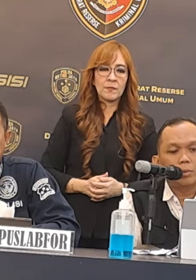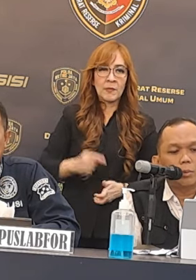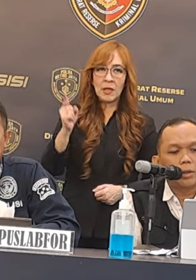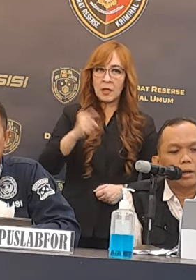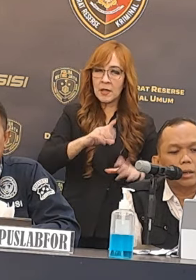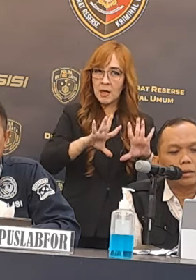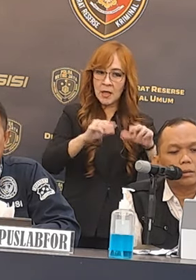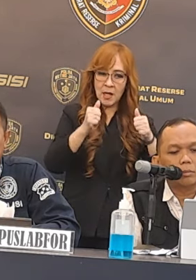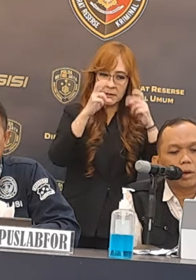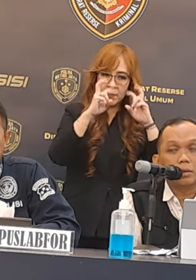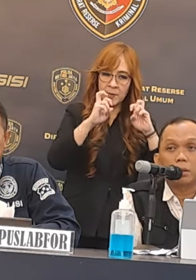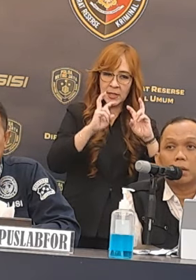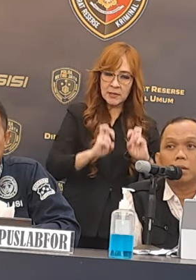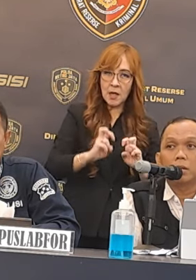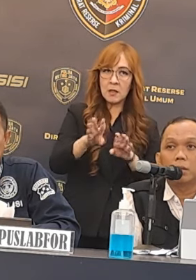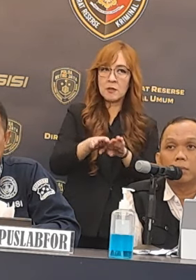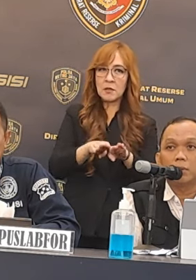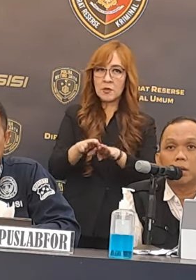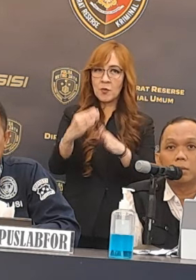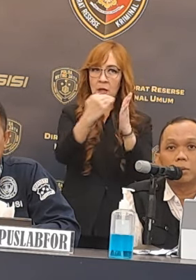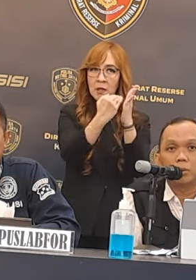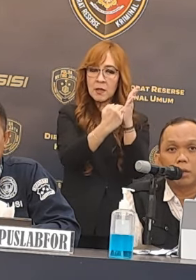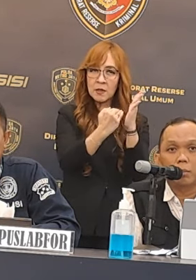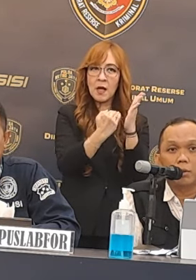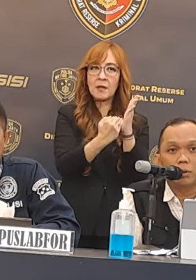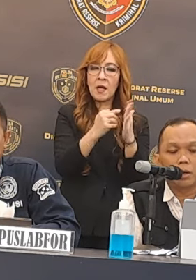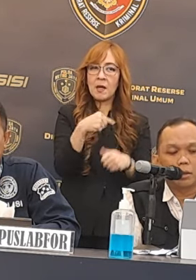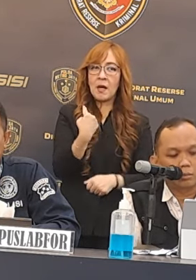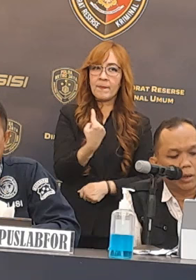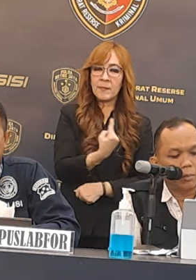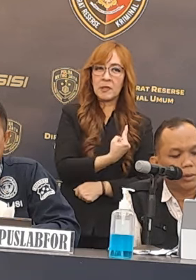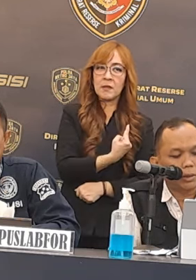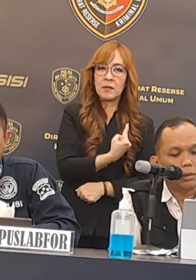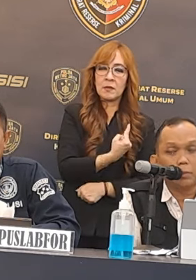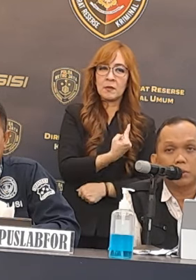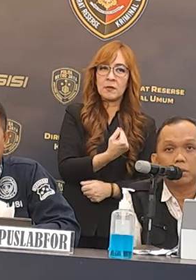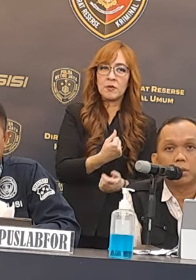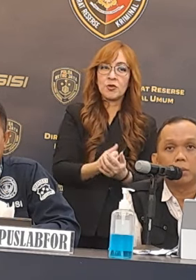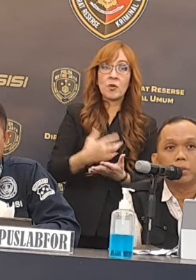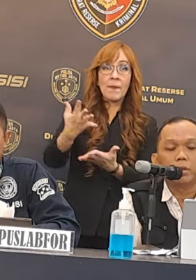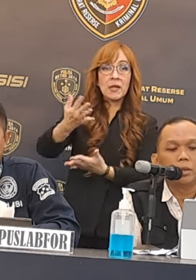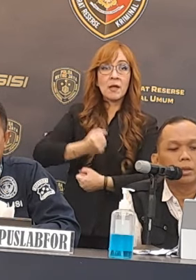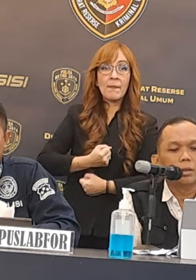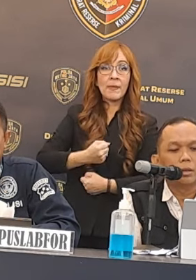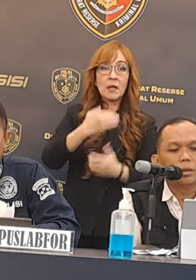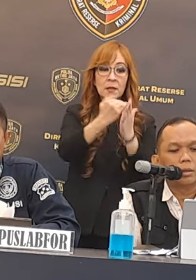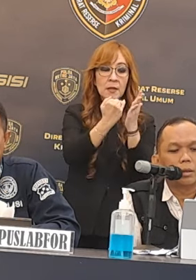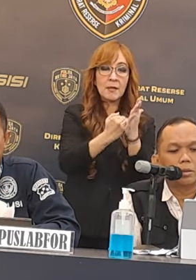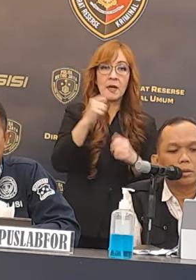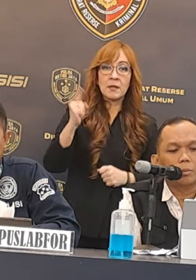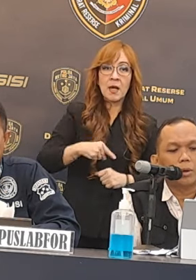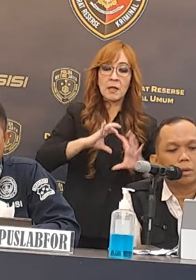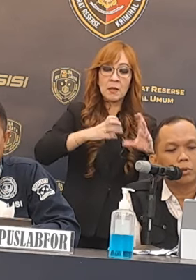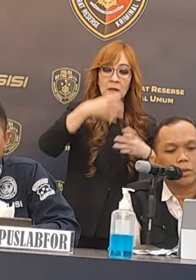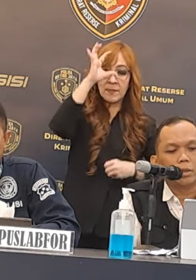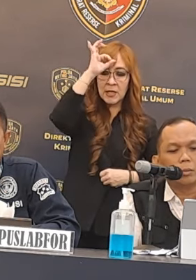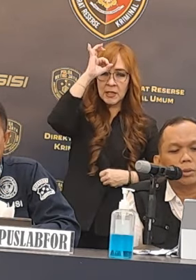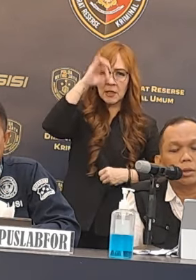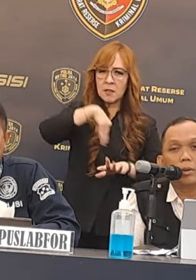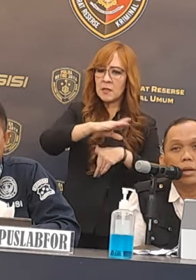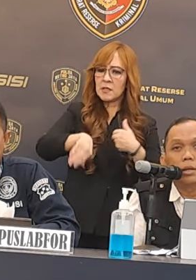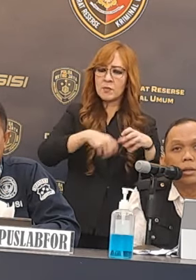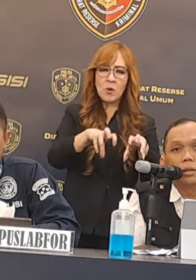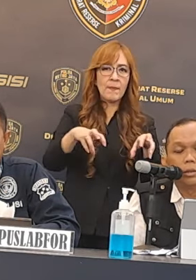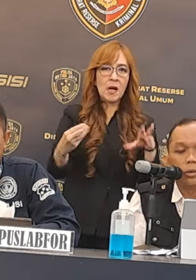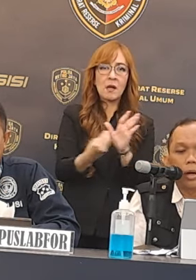Dari hasil pemeriksaan, berdasarkan data-data investigatif, tentunya kami juga mendapatkan data investigasi dari penyidik, karena setiap barang bukti yang